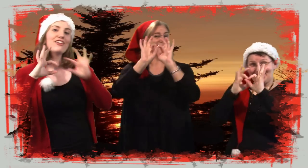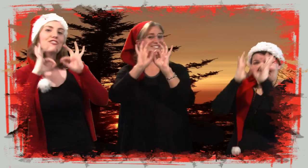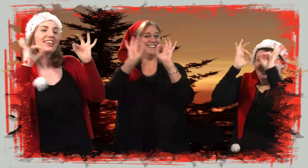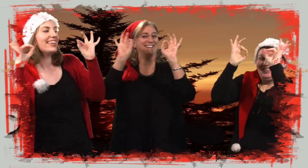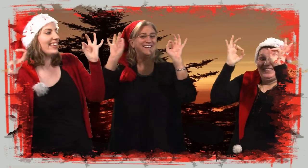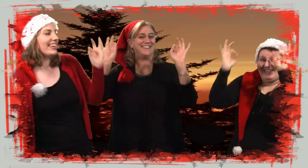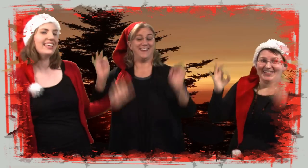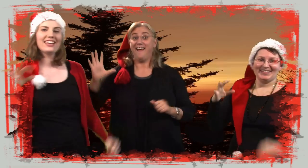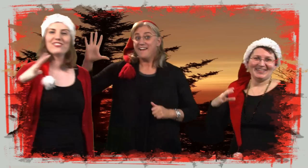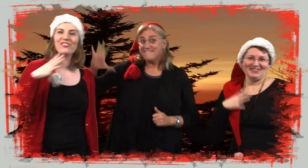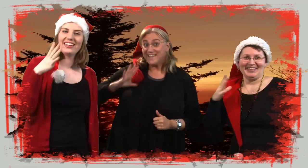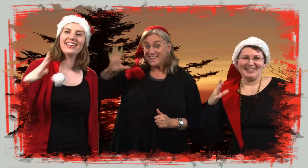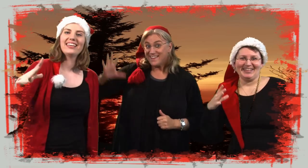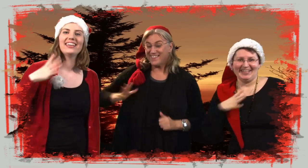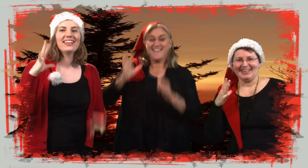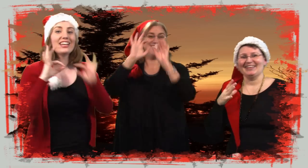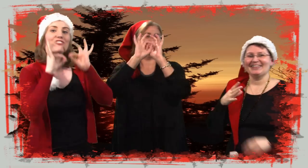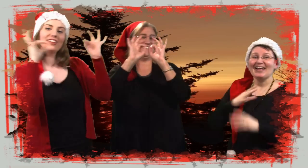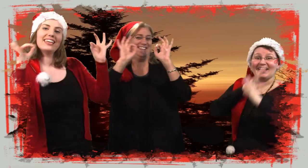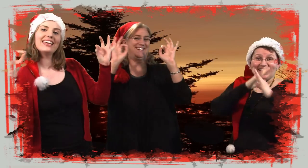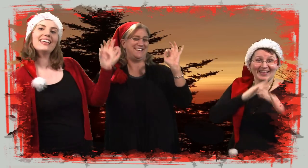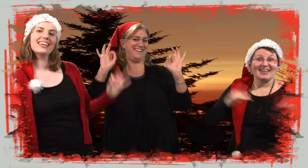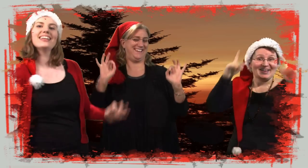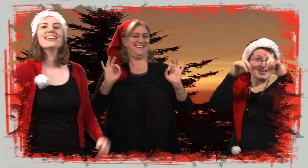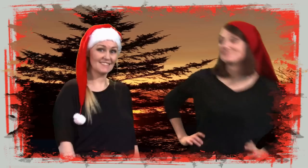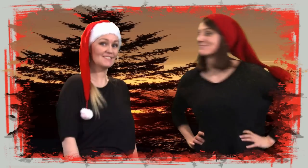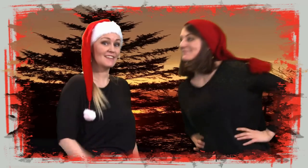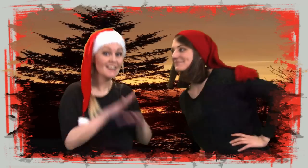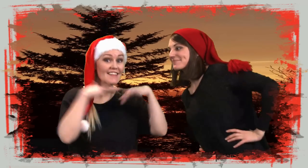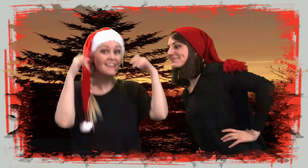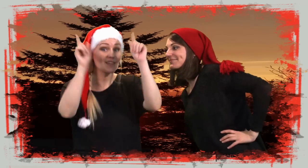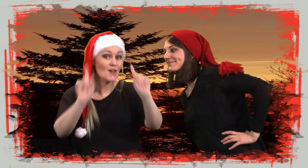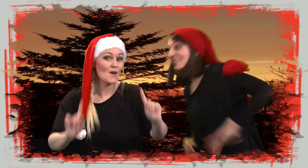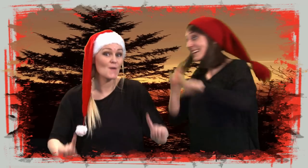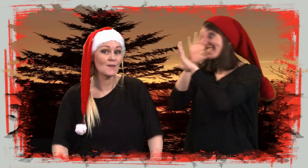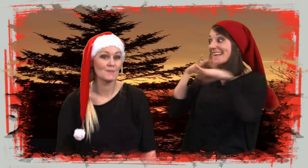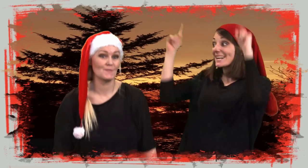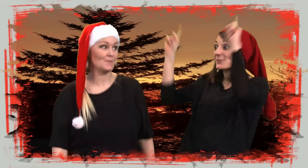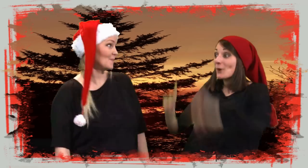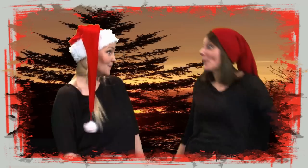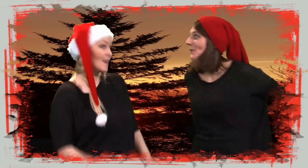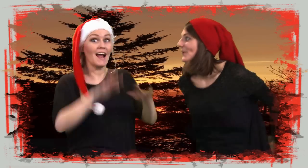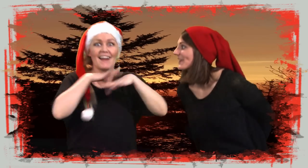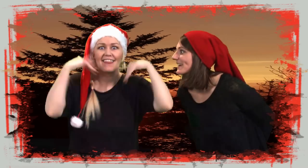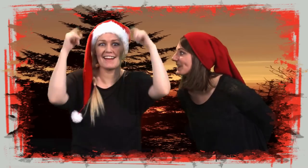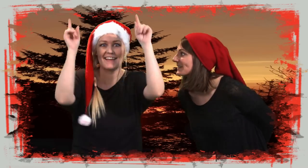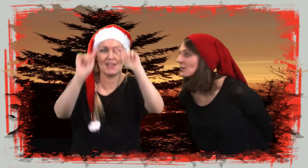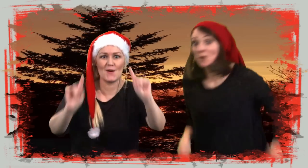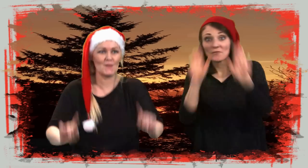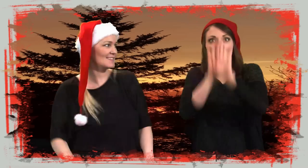fíl Gleðileg jól, gleðileg jól, og